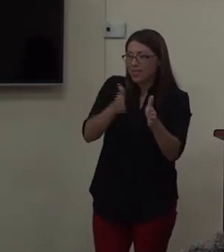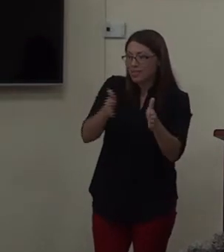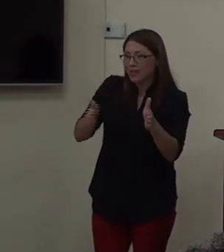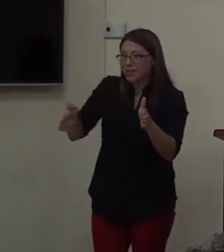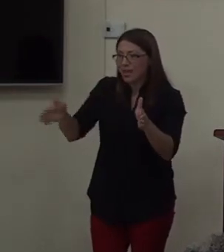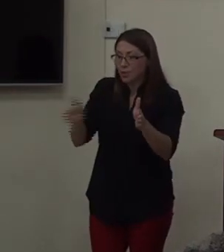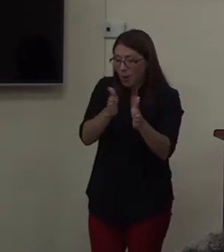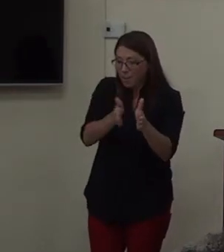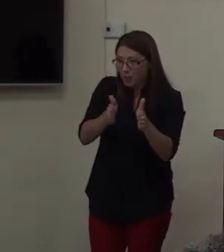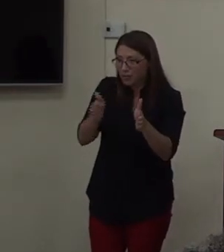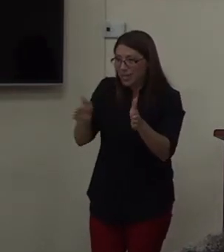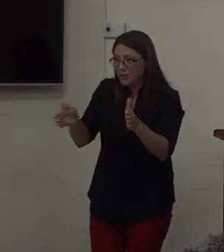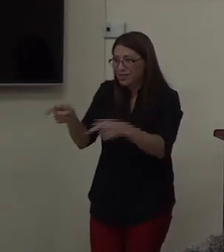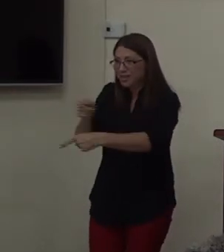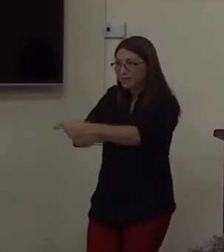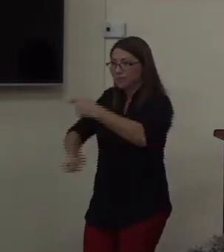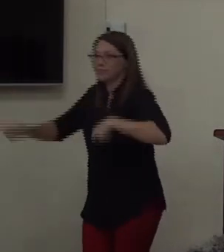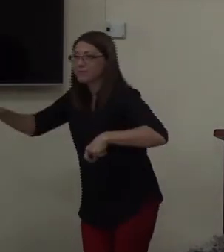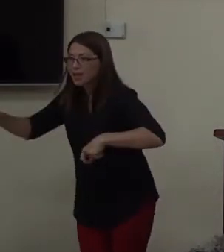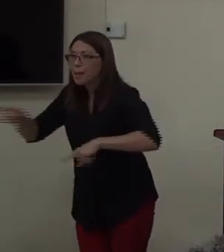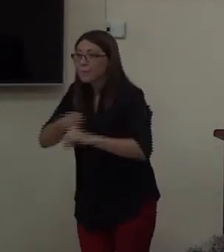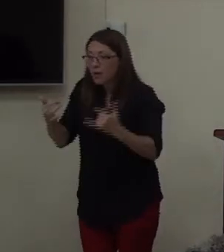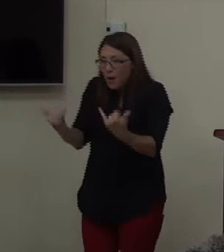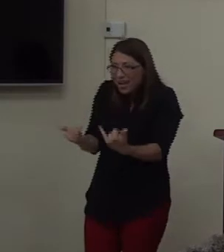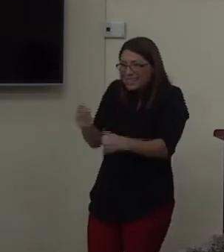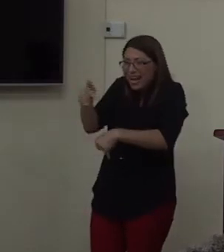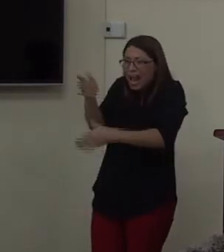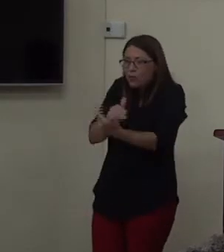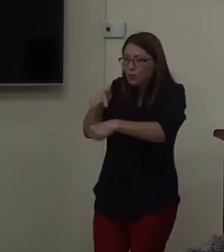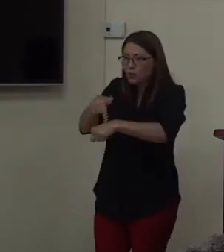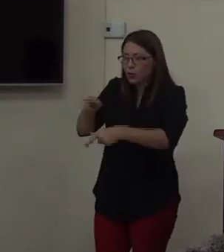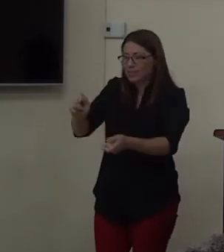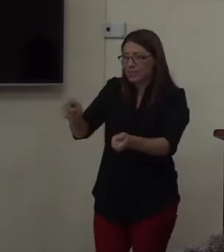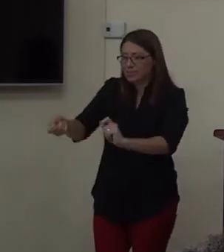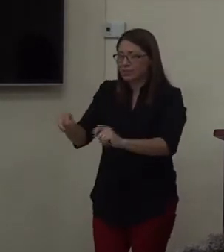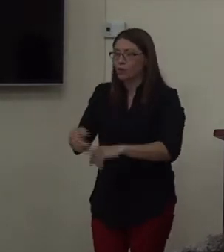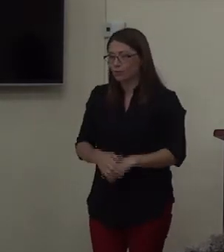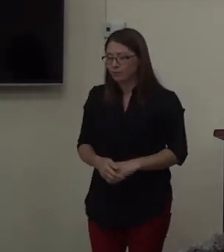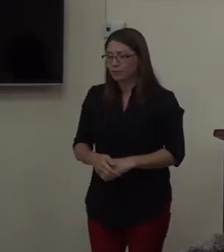otra. Pero está en esa transición, ¿verdad?, en algún punto de esa transición.